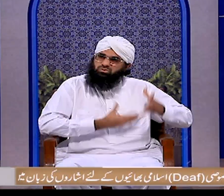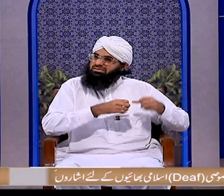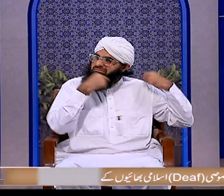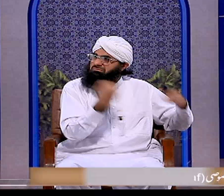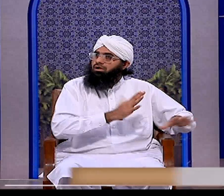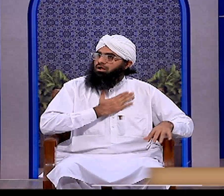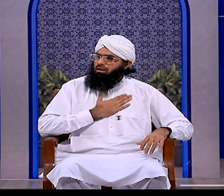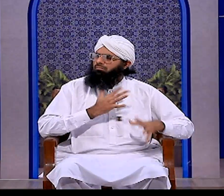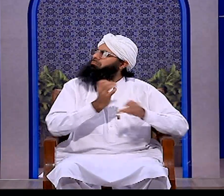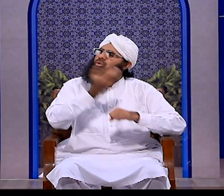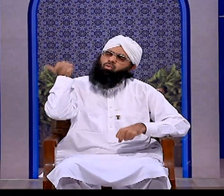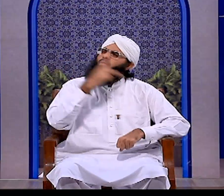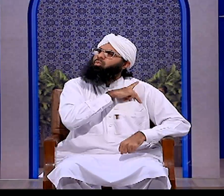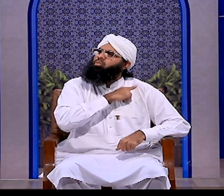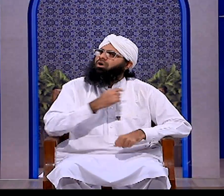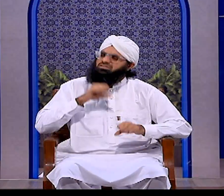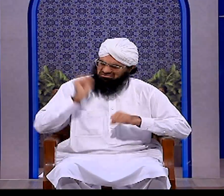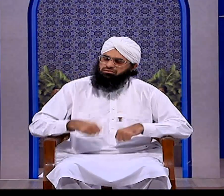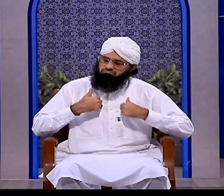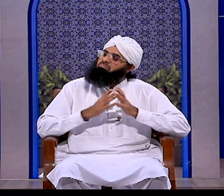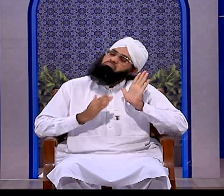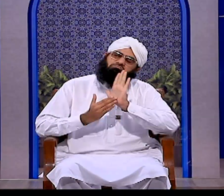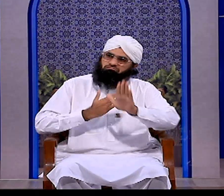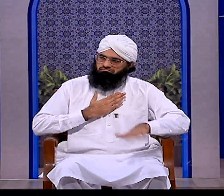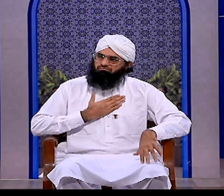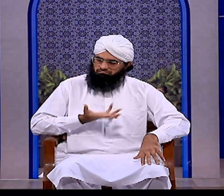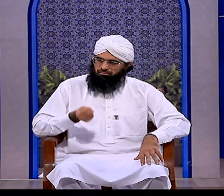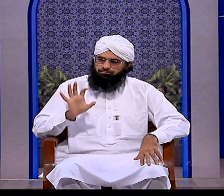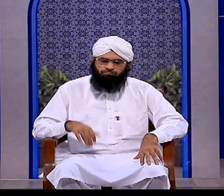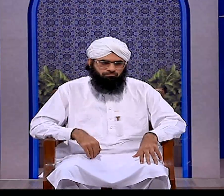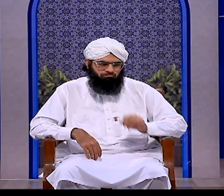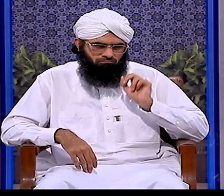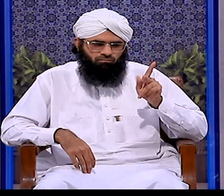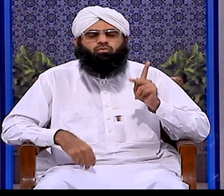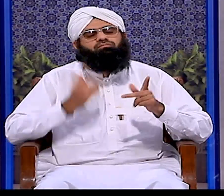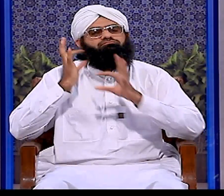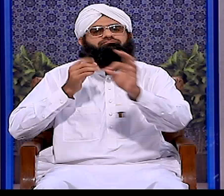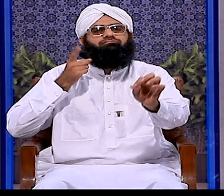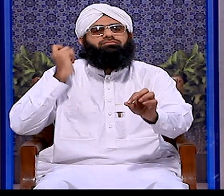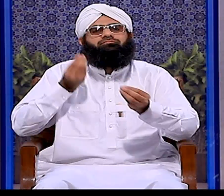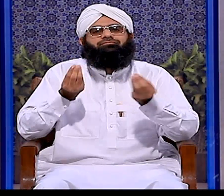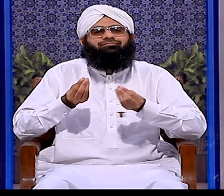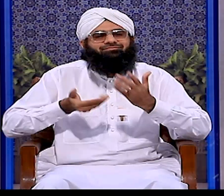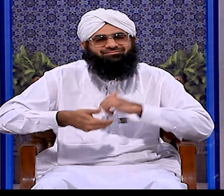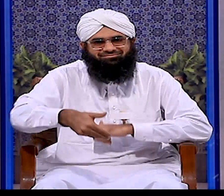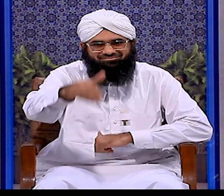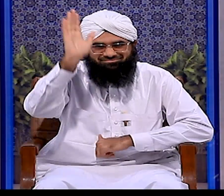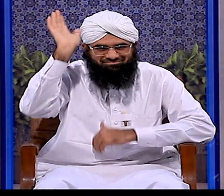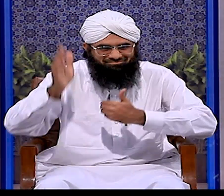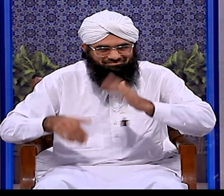بندہ عرض کرے گا، ہاں اے رب کریم تیری عزت و جلال کی قسم، اگر مجھے جہنم سے نجات مل جائے تو میں